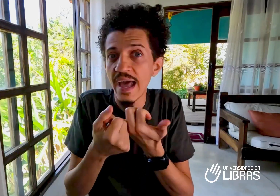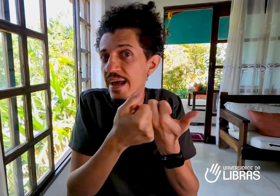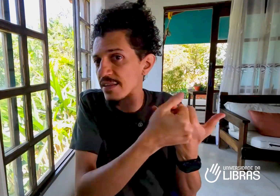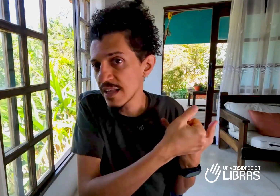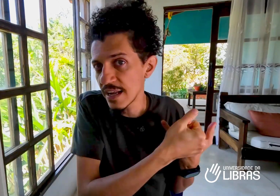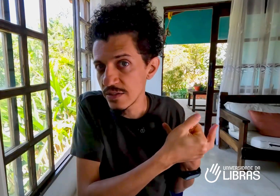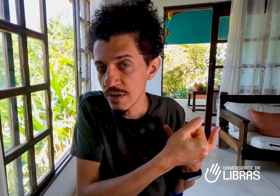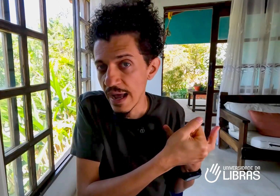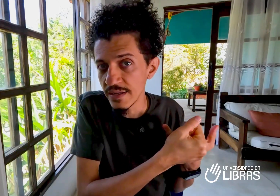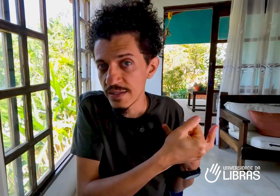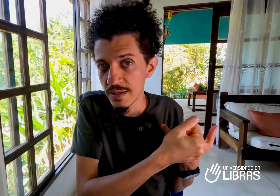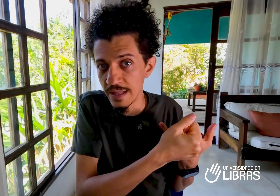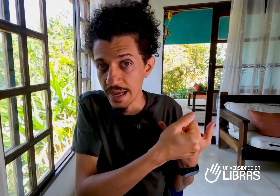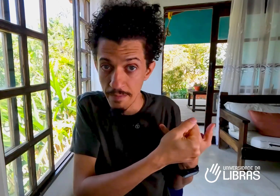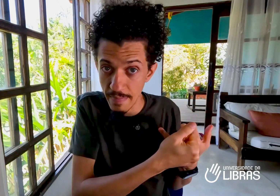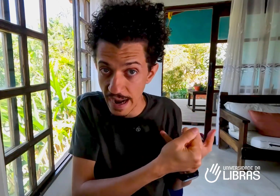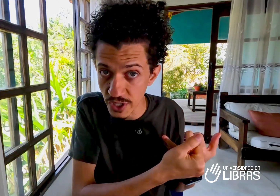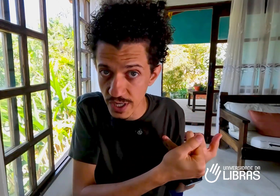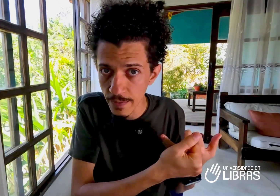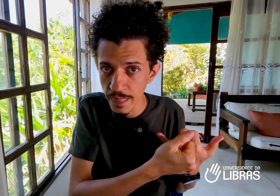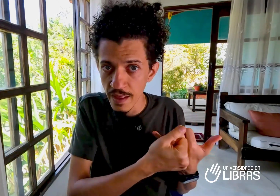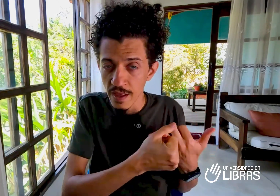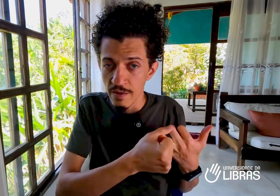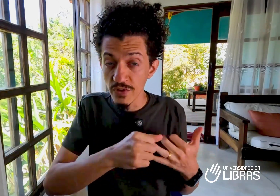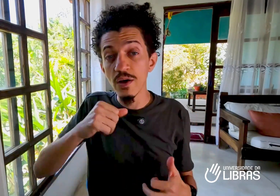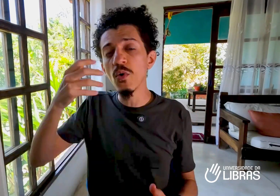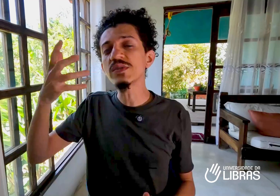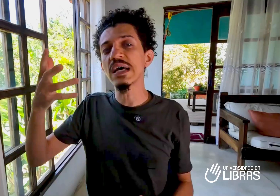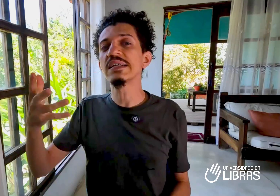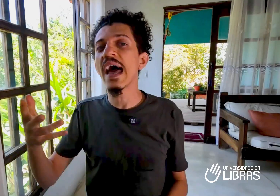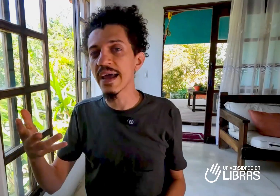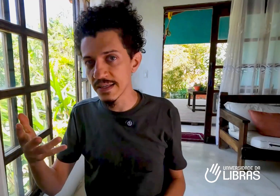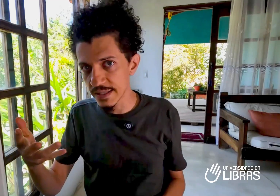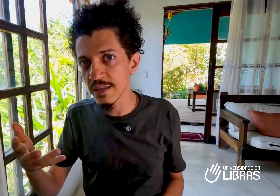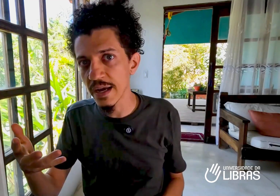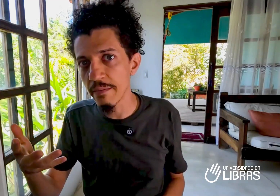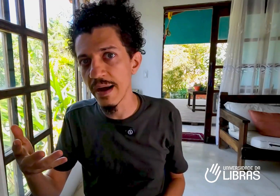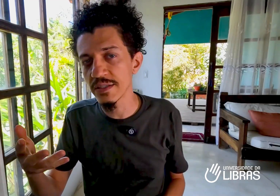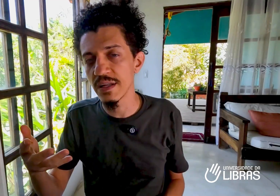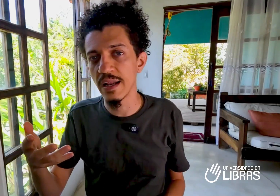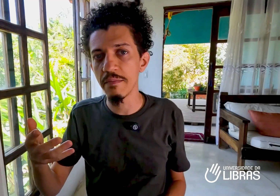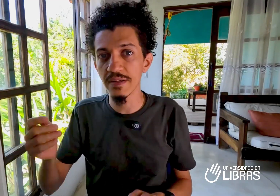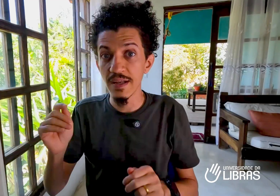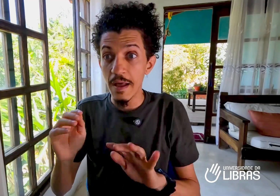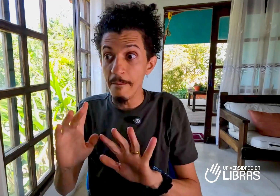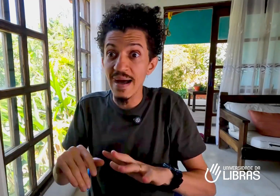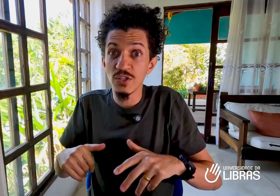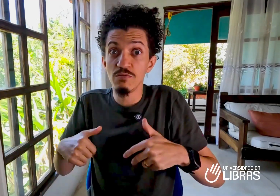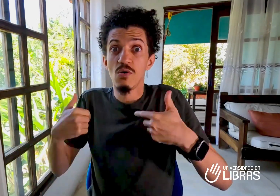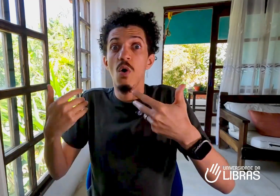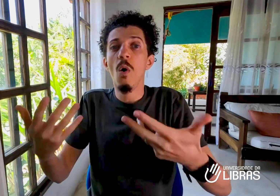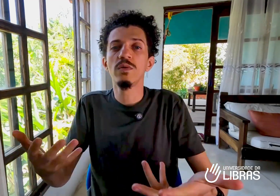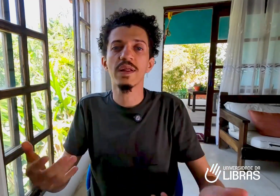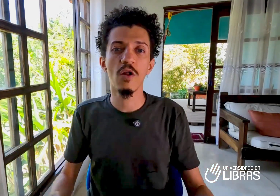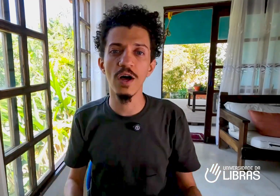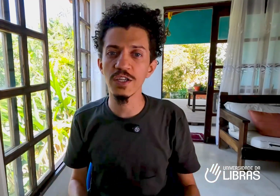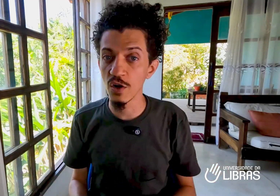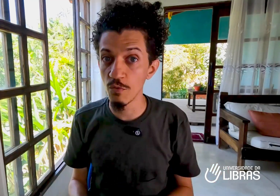regras tradicionais da gramática. Você usa as regras, sim, da gramática da Libras, mas numa outra lógica, numa